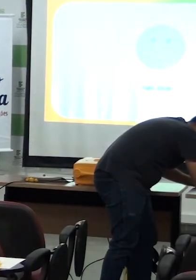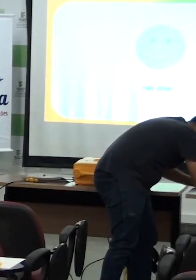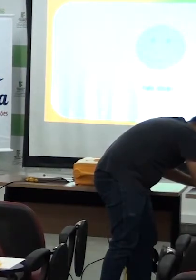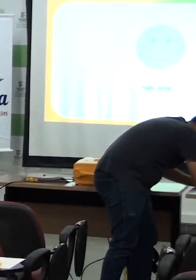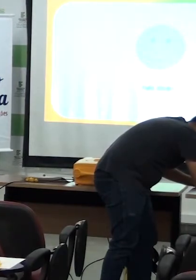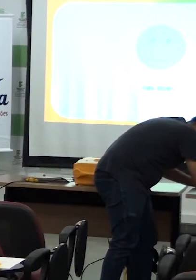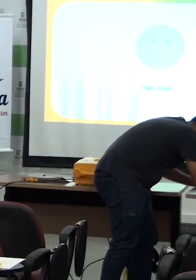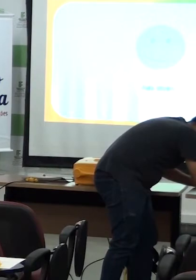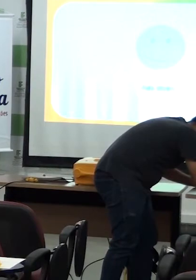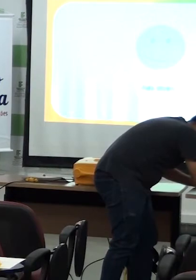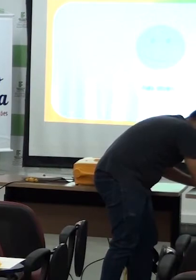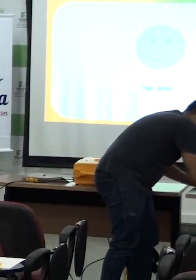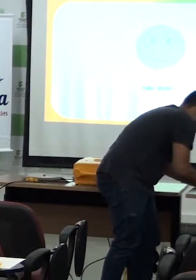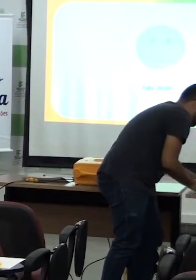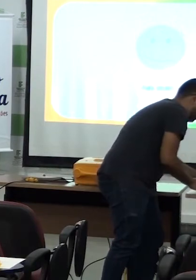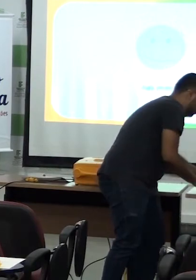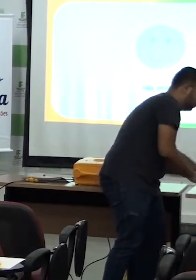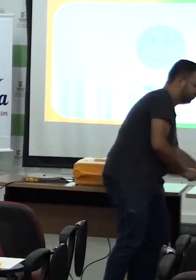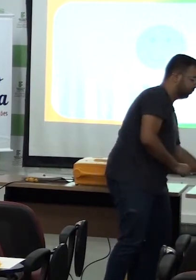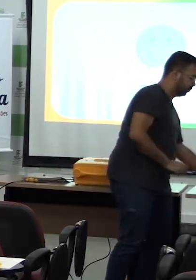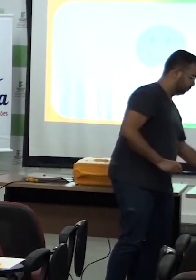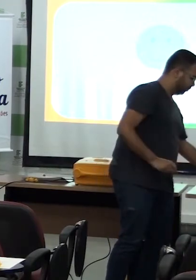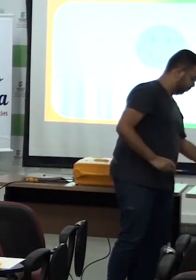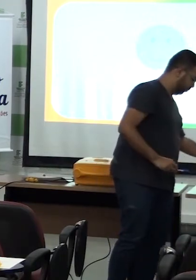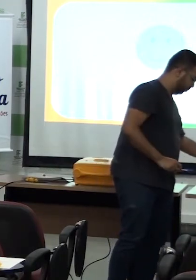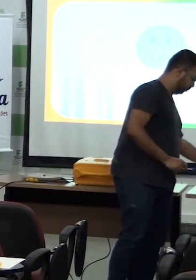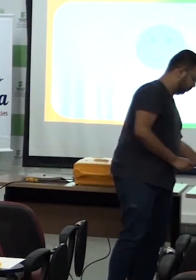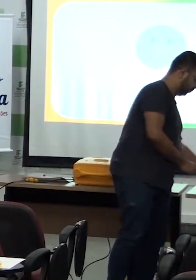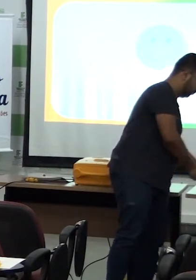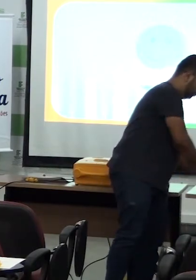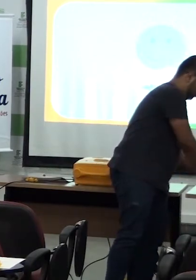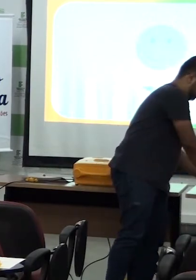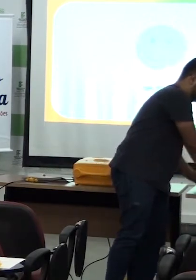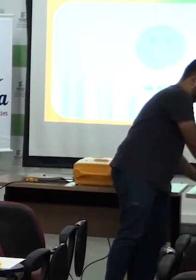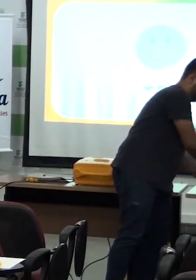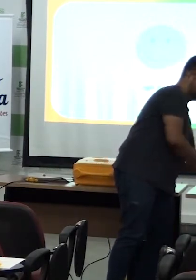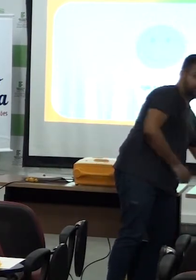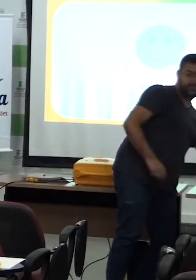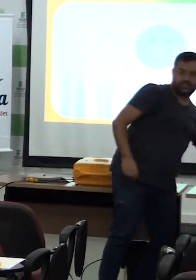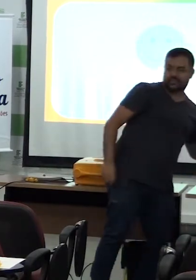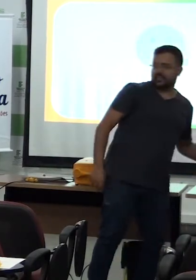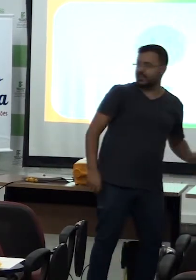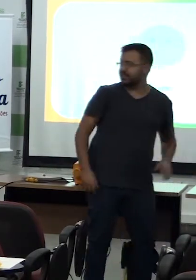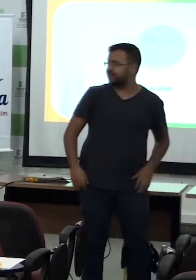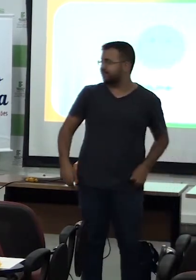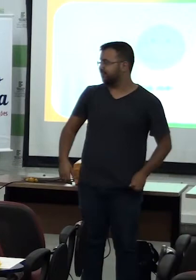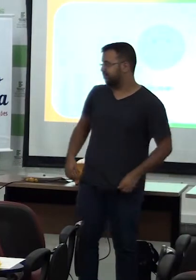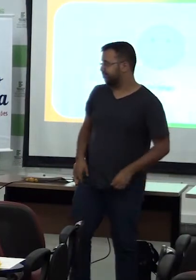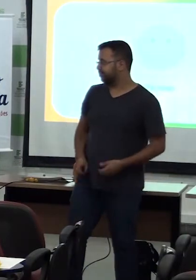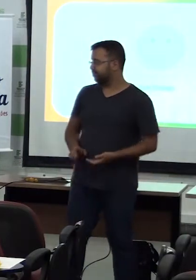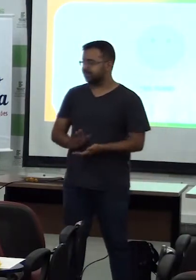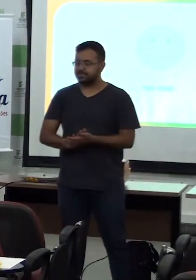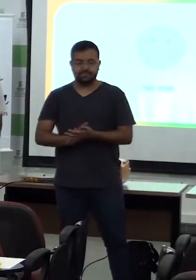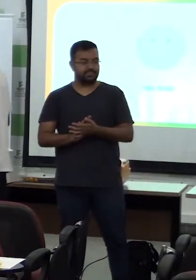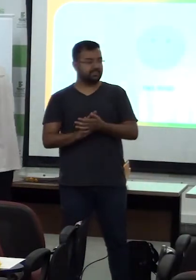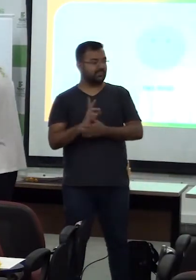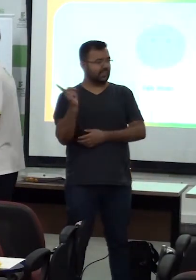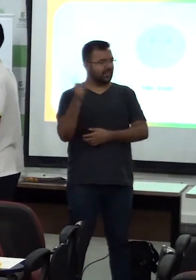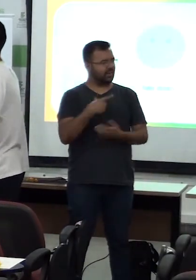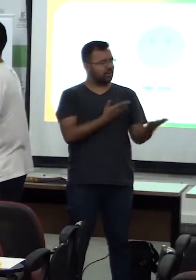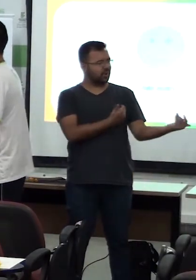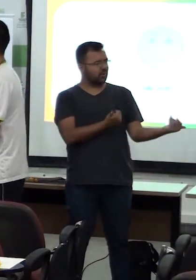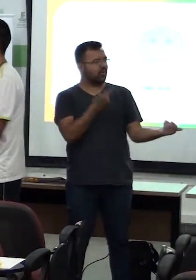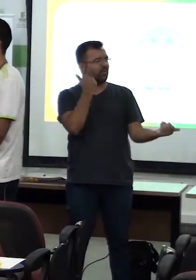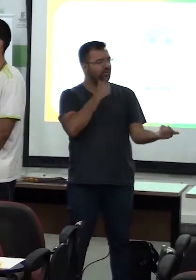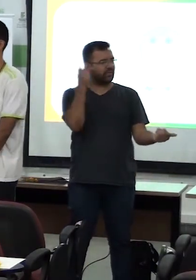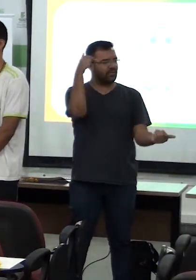aqui foi um comentário aqui geral depois do Papo Cabeça, né, tão novinhos, já estava aqui fazendo palestra, né, divulgando a pesquisa deles,